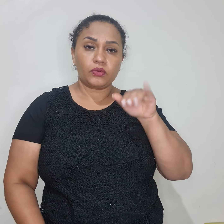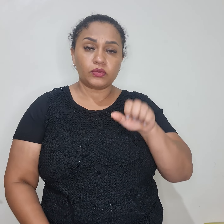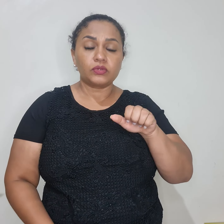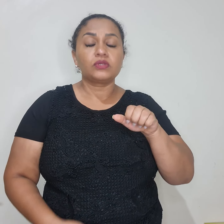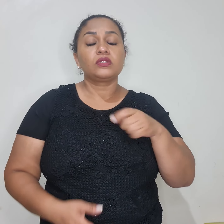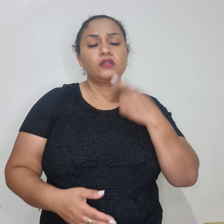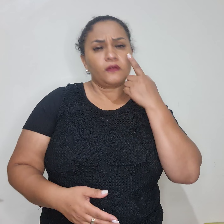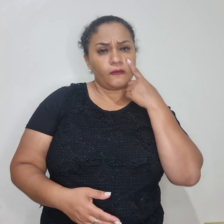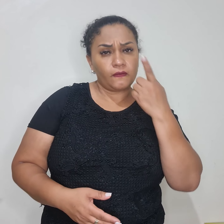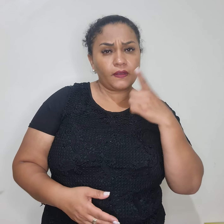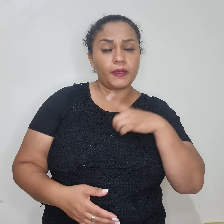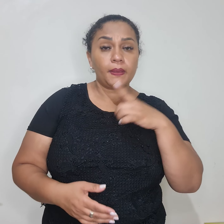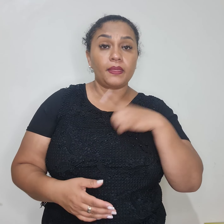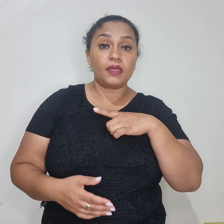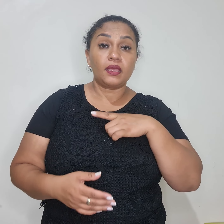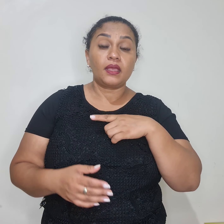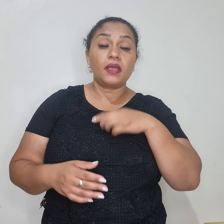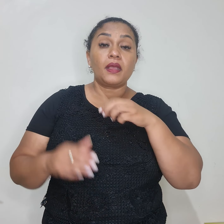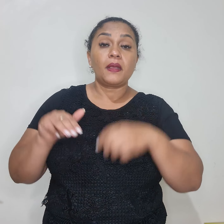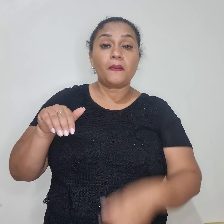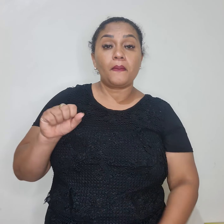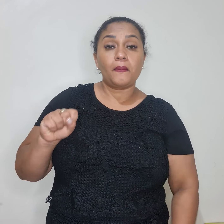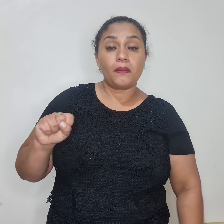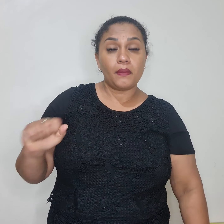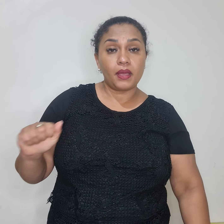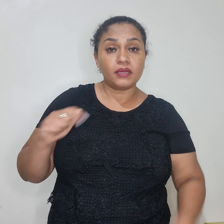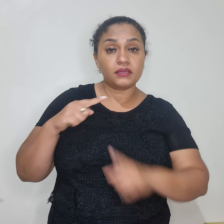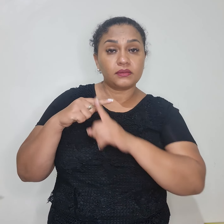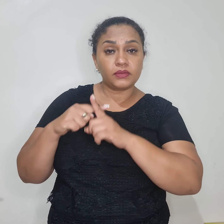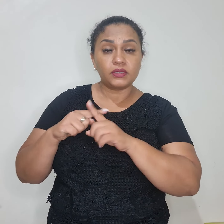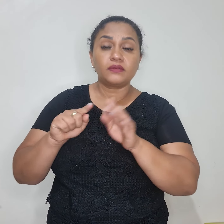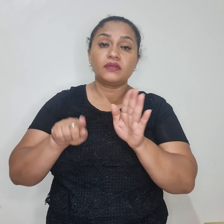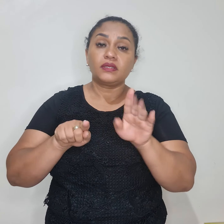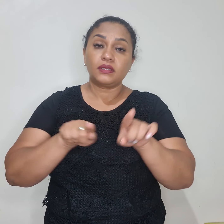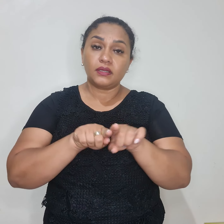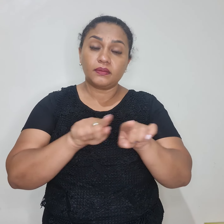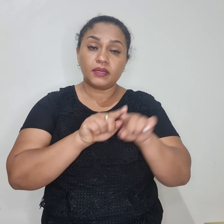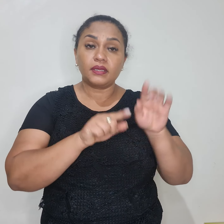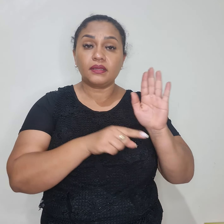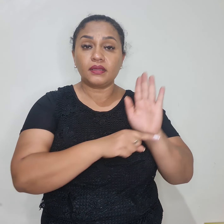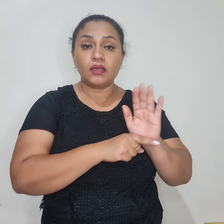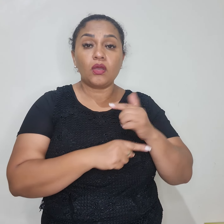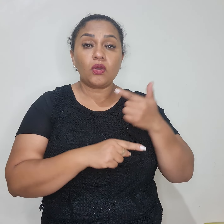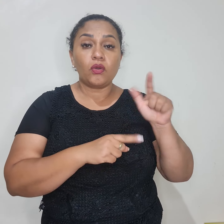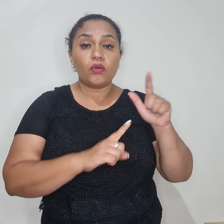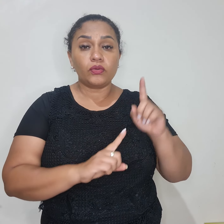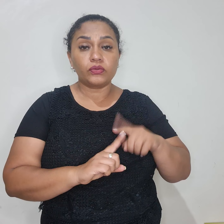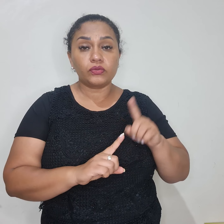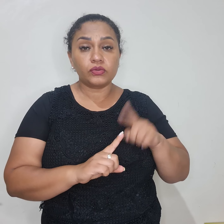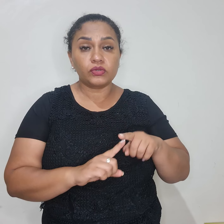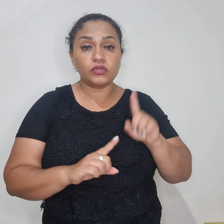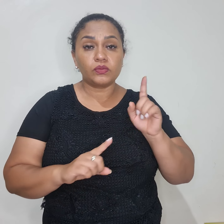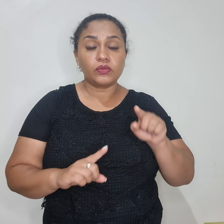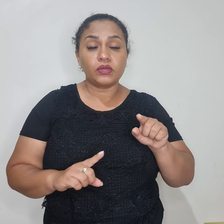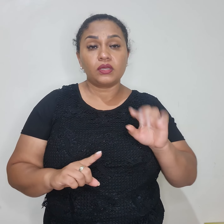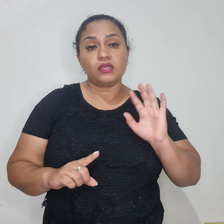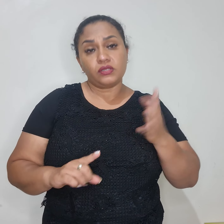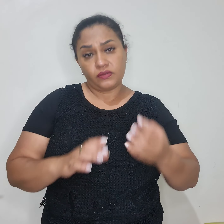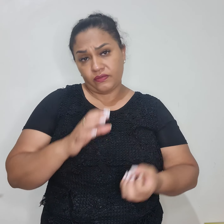massa positiva com as cargas negativas distribuídas por essa esfera. Um outro modelo que foi elaborado para explicar esse